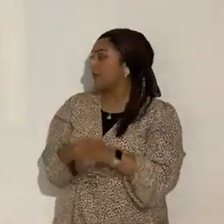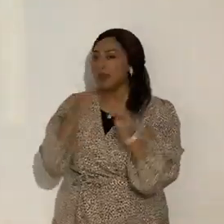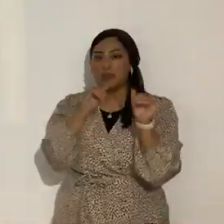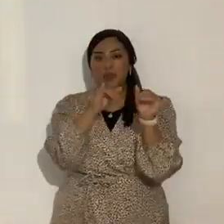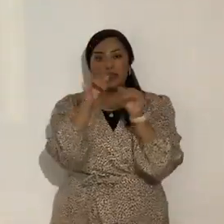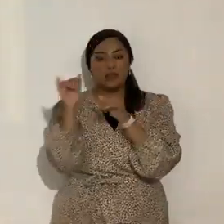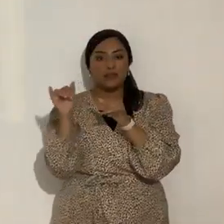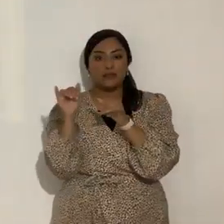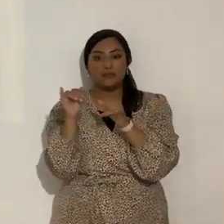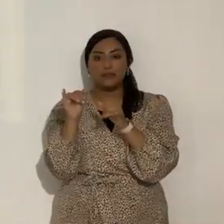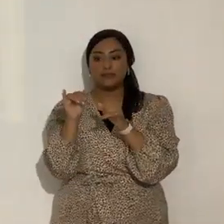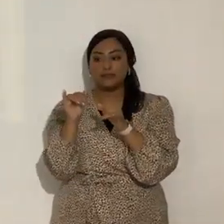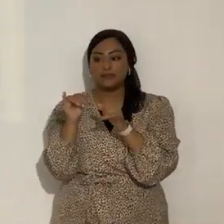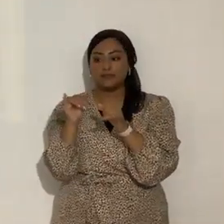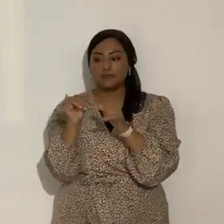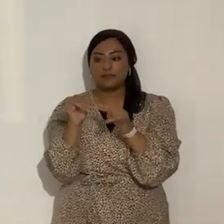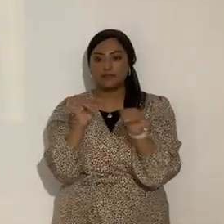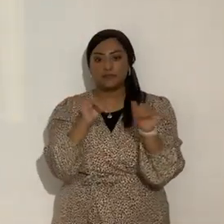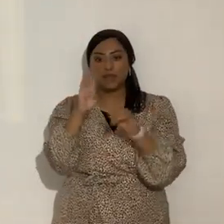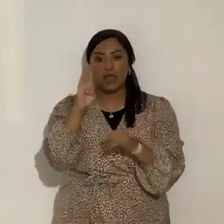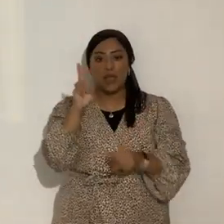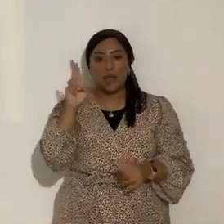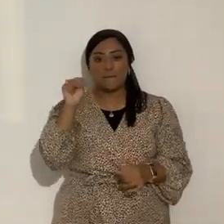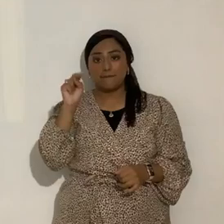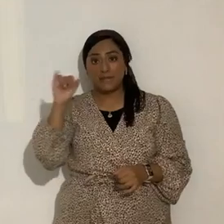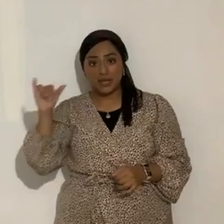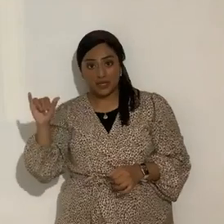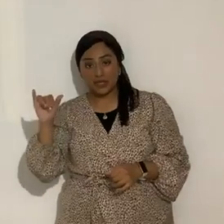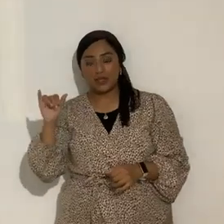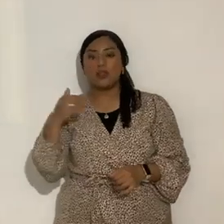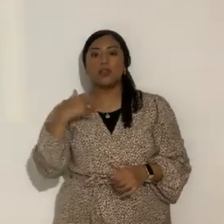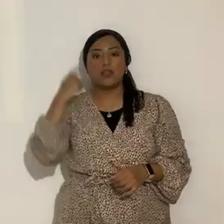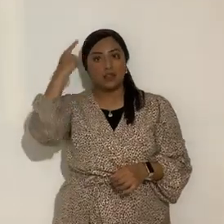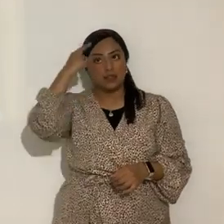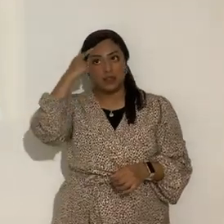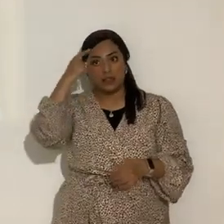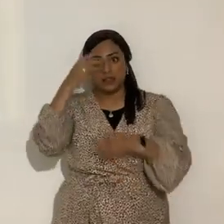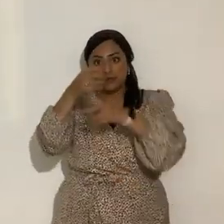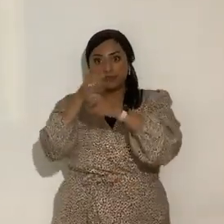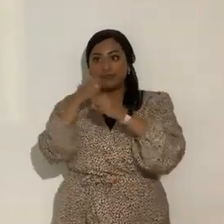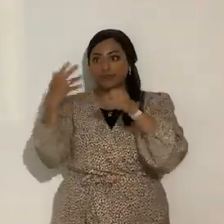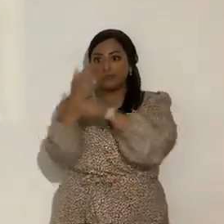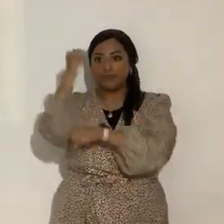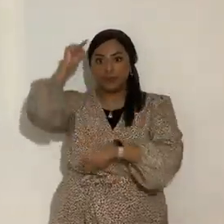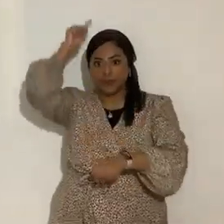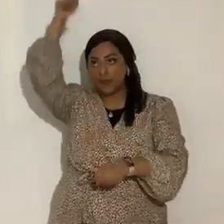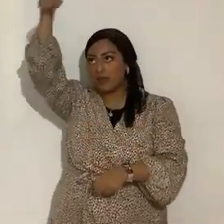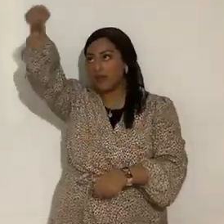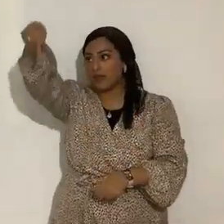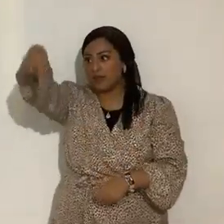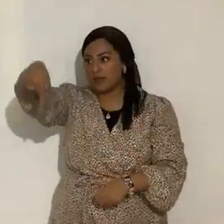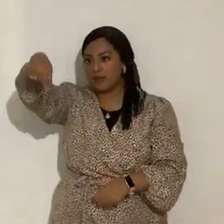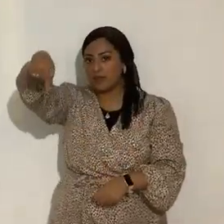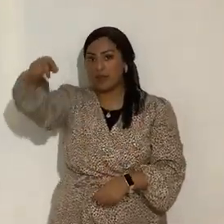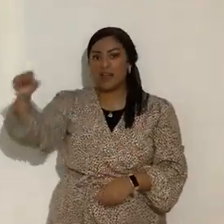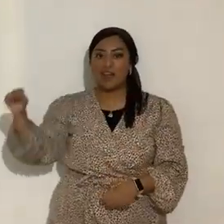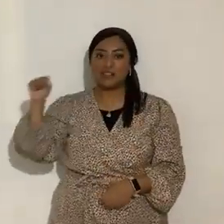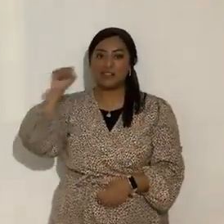amarra a la naricita un palito y tiene la zanahoria aquí, entonces el conejo nunca la va a alcanzar.